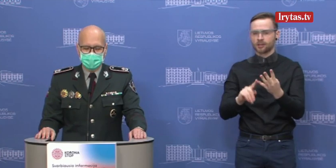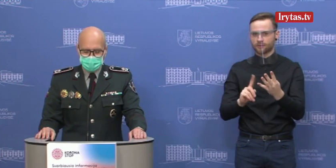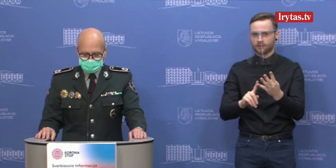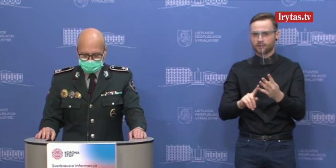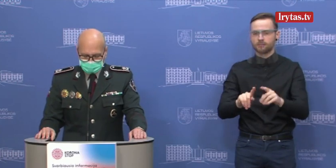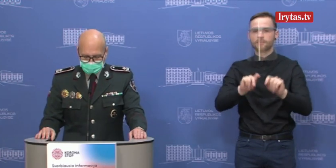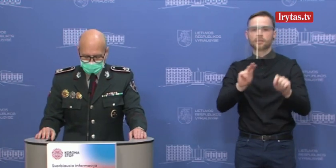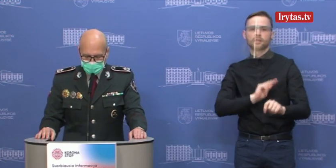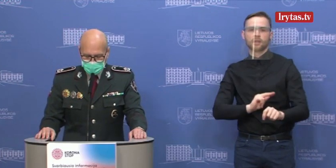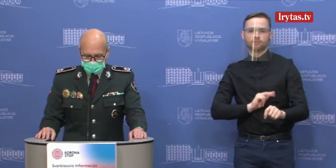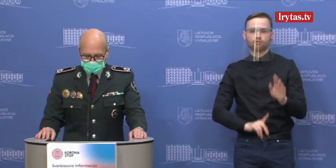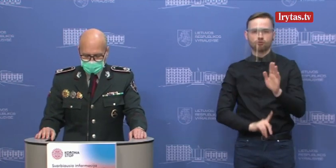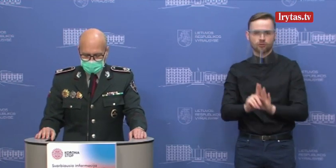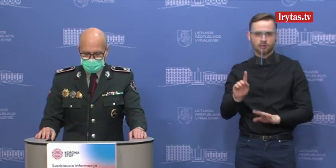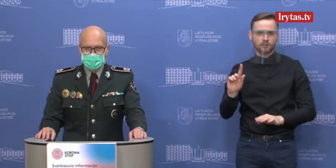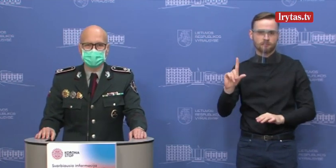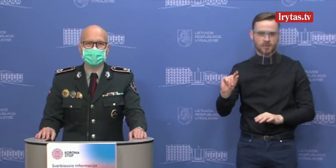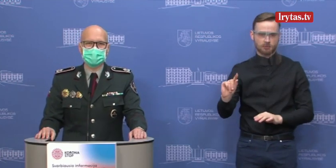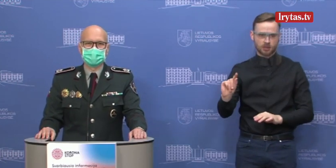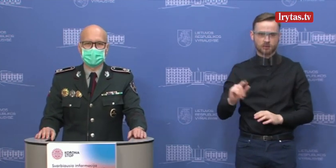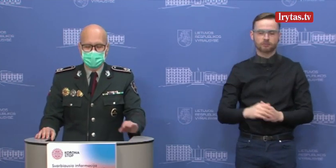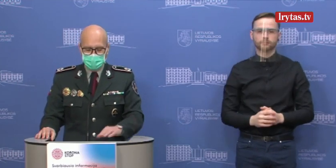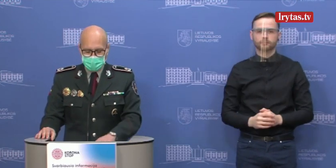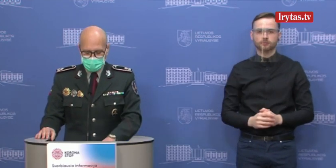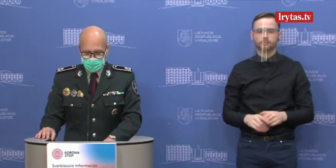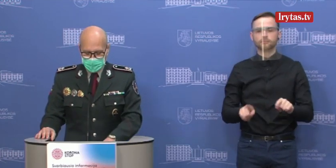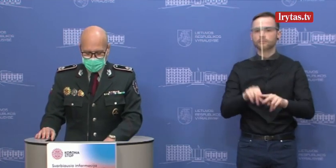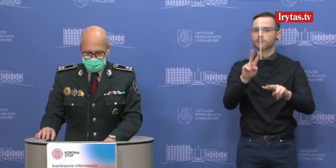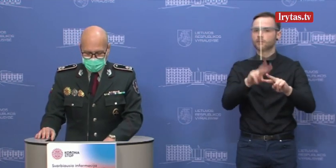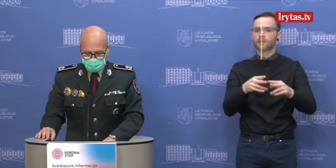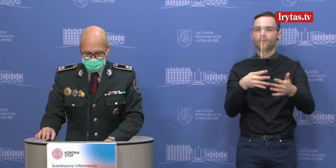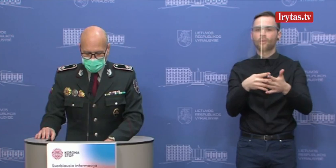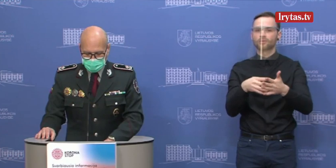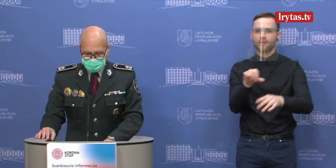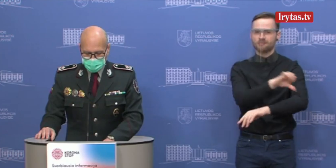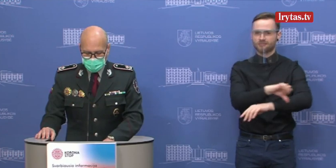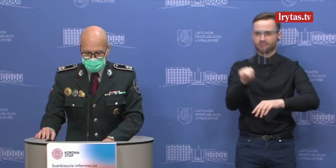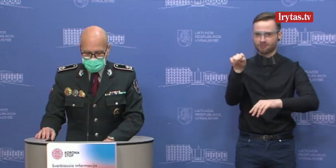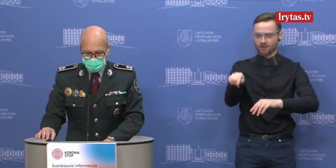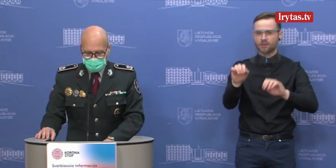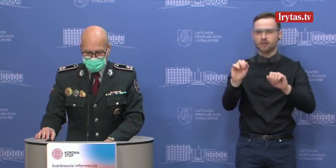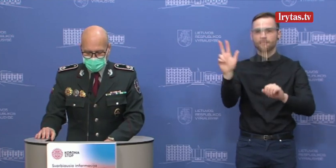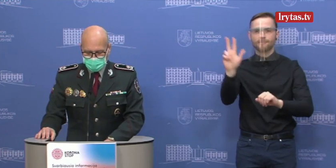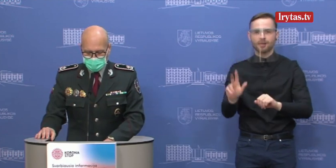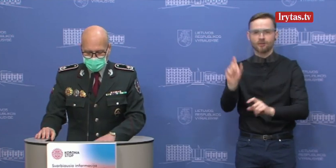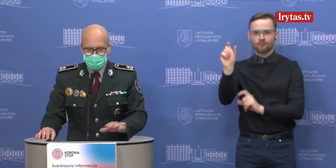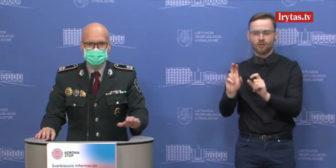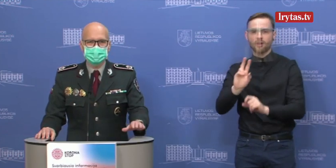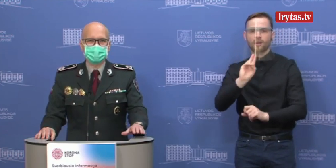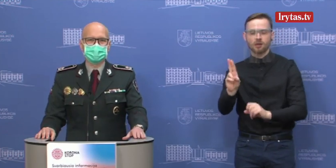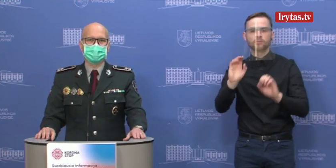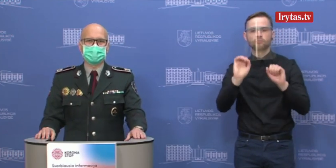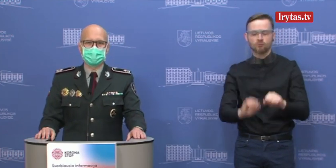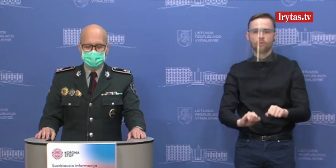nuo pirmadienio. Ir per tą kontrolės punktą irgi galės Baltijos šalių piliečiai ir